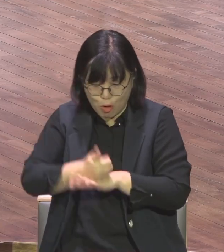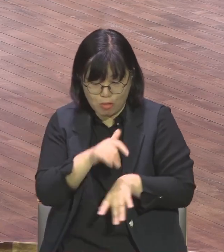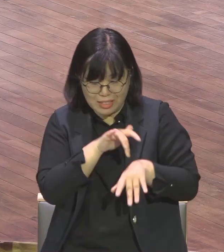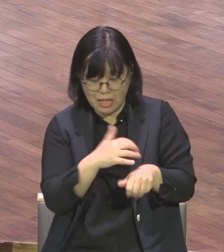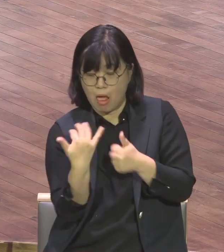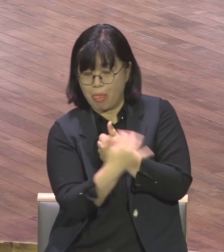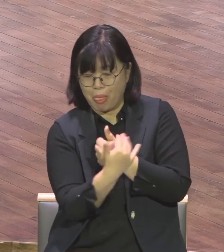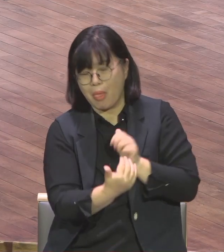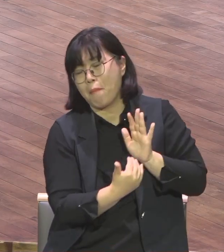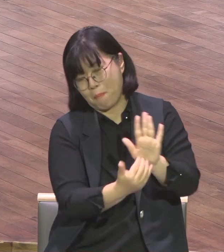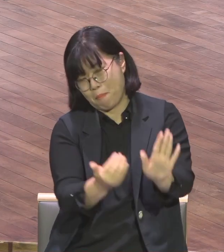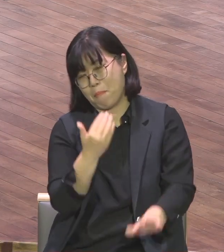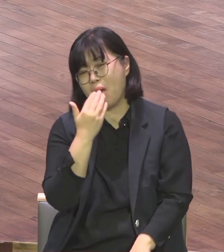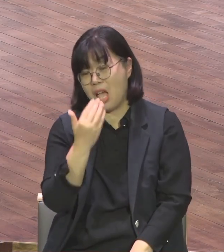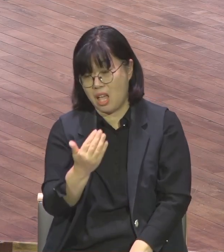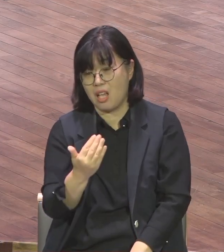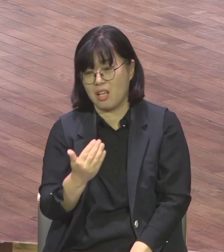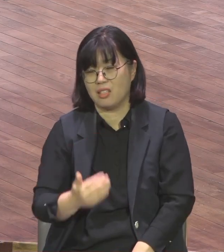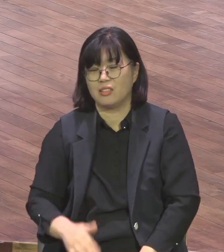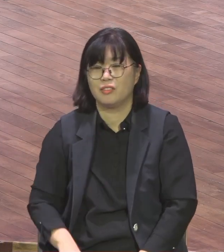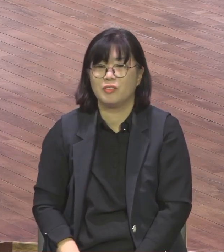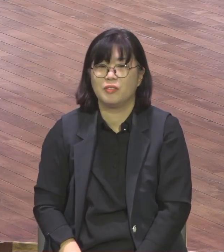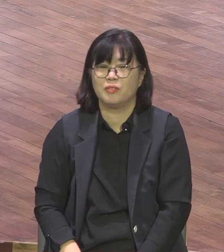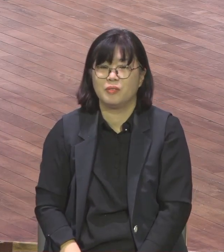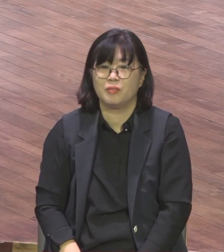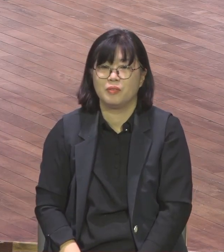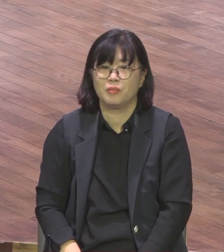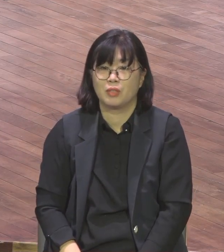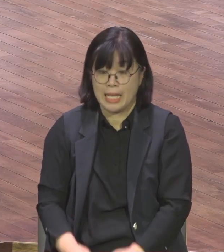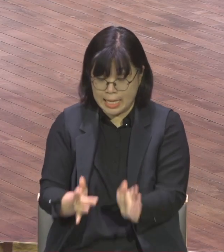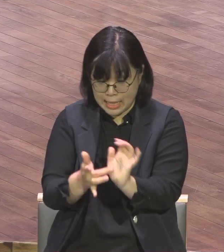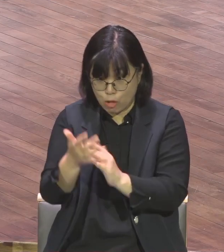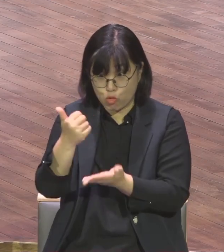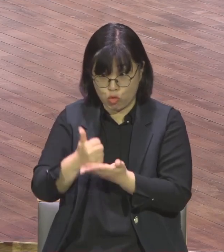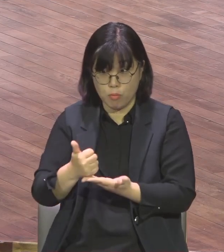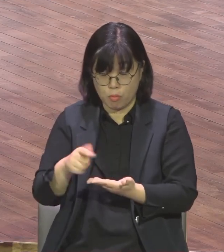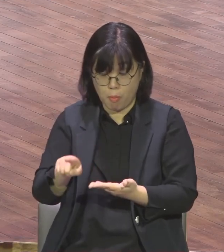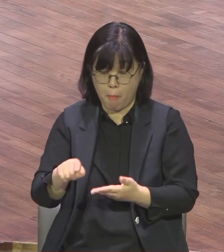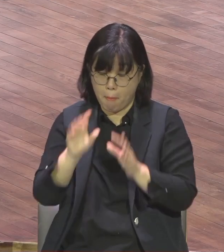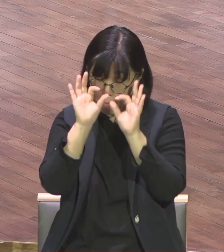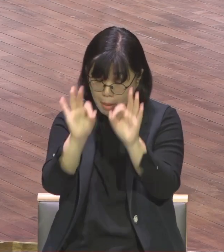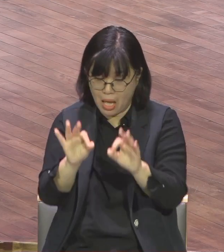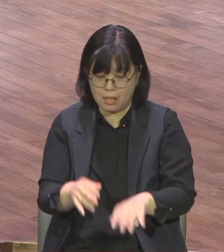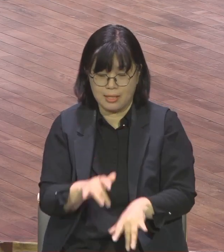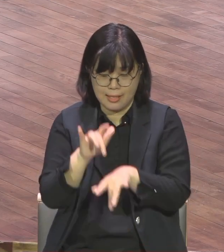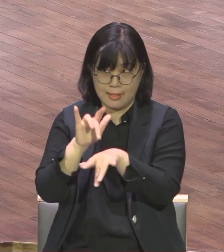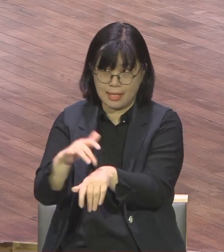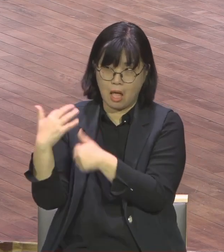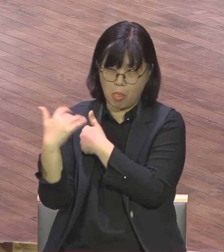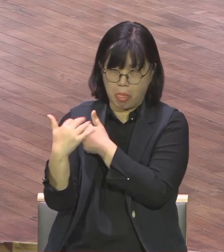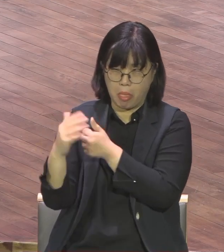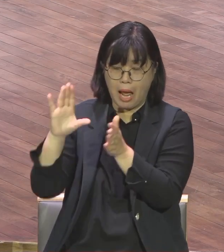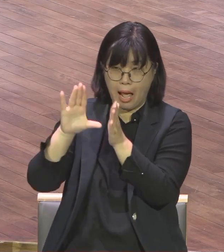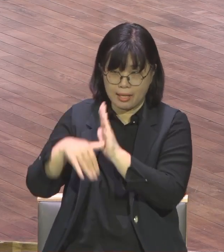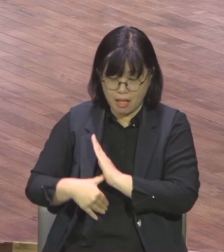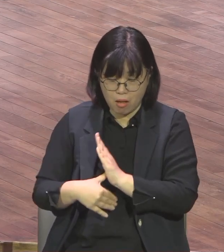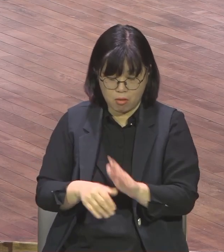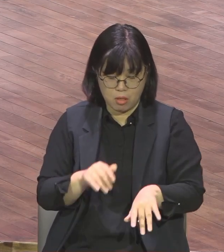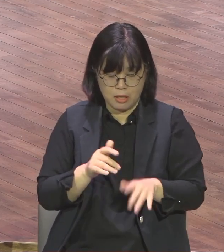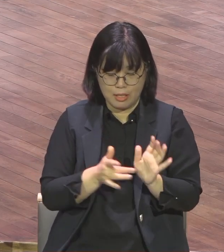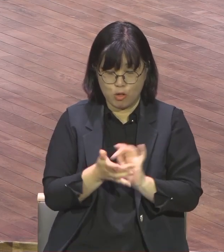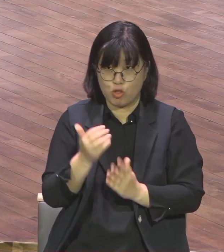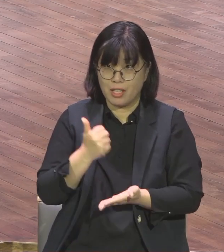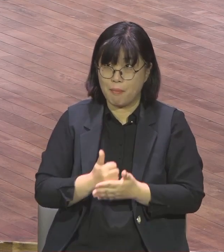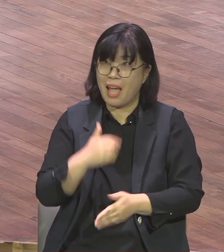이겼어요. 예수님도 하나님 말씀으로 신명이 가지고 사탄 공격 이겼다니까. 여러분 말씀으로 이기시 바랍니다. 여러분 의지로 안 됩니다. 여러분